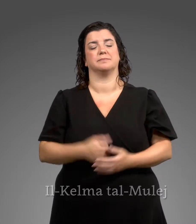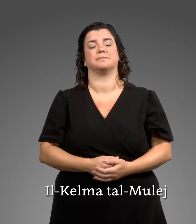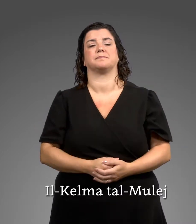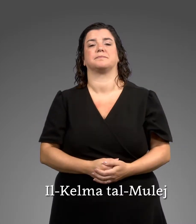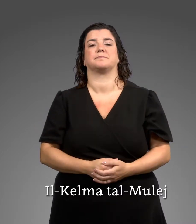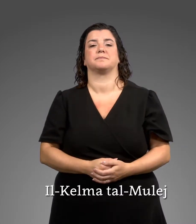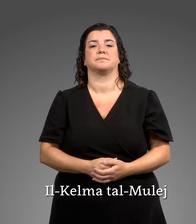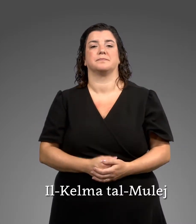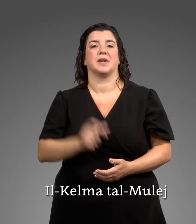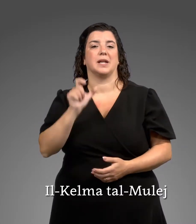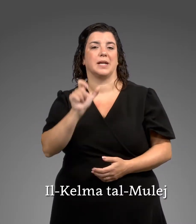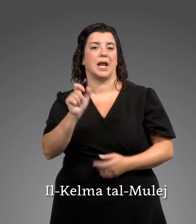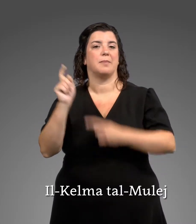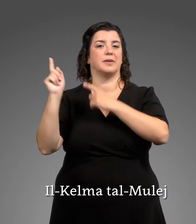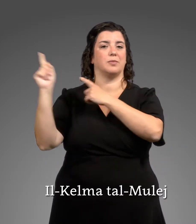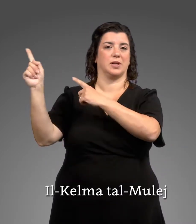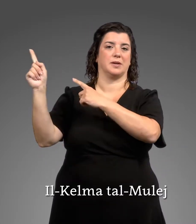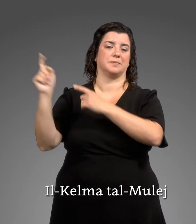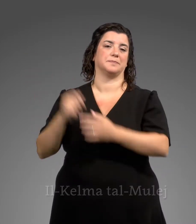Il-karmata l-mulej